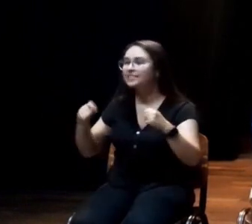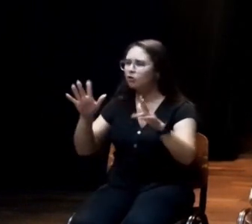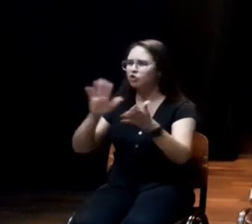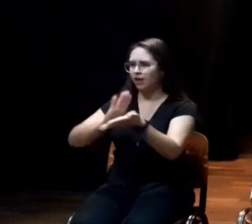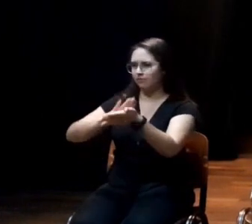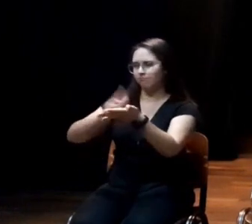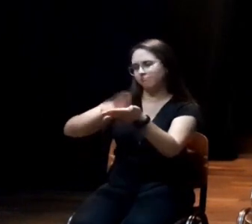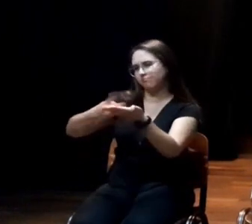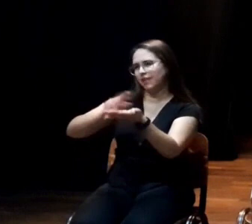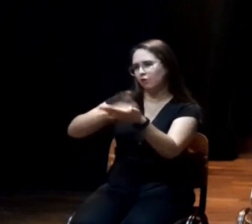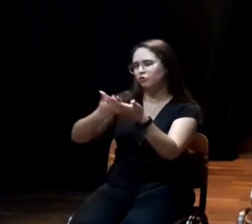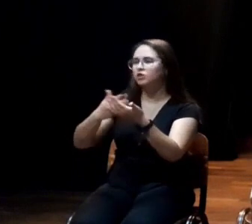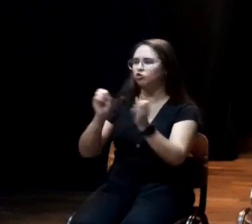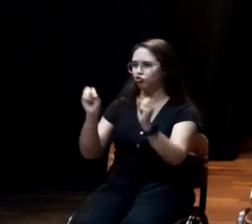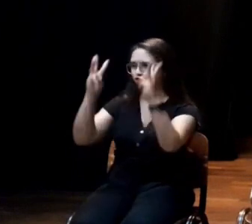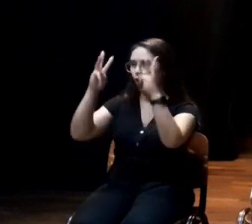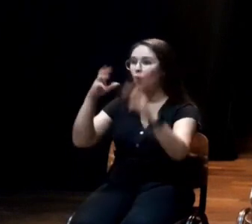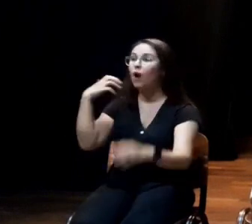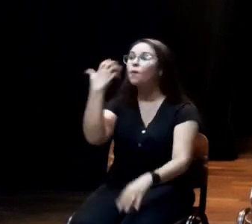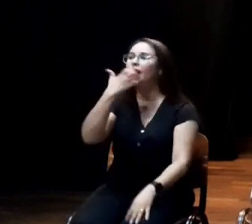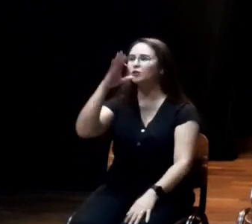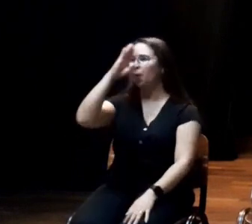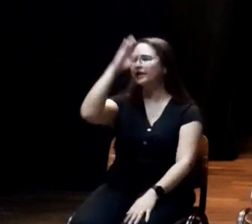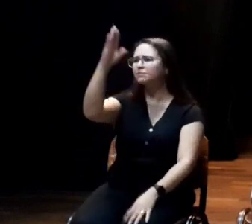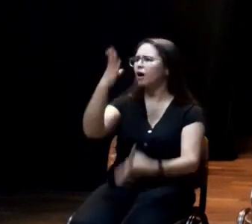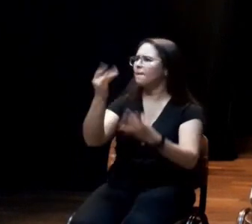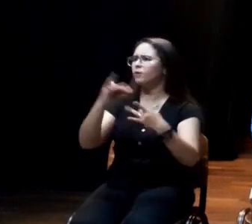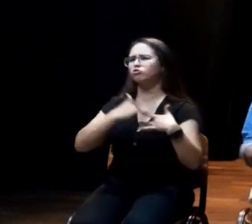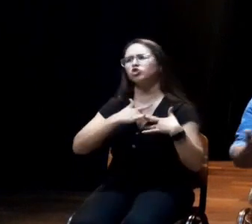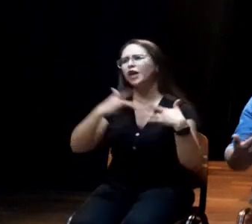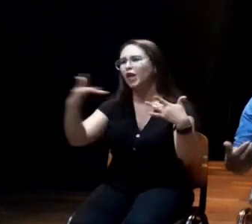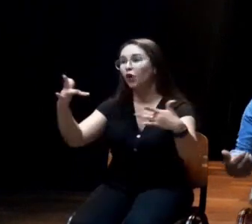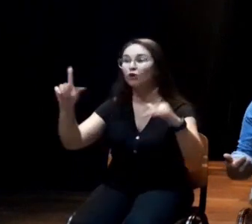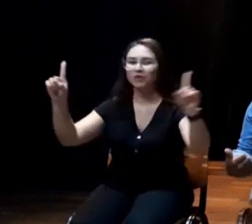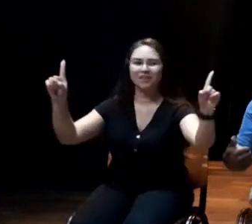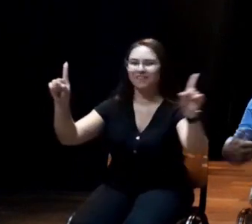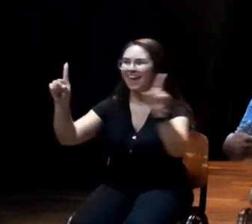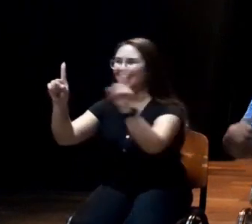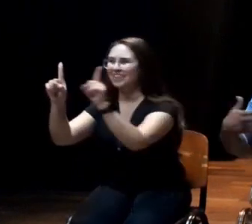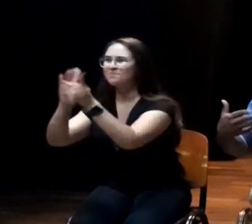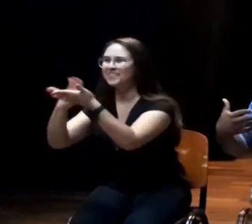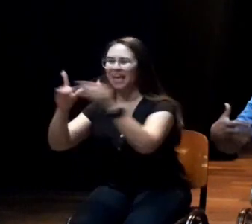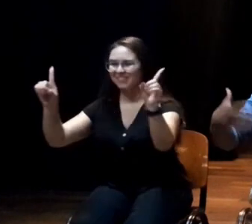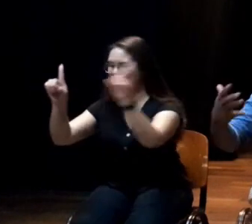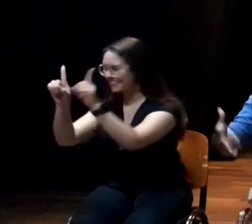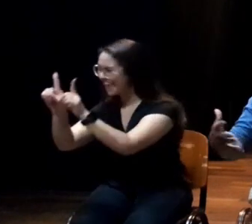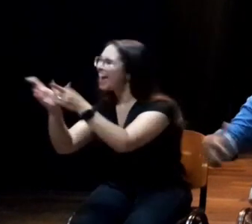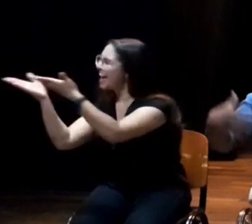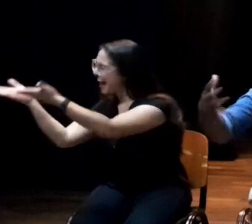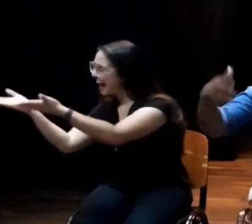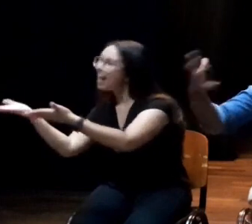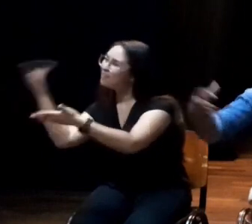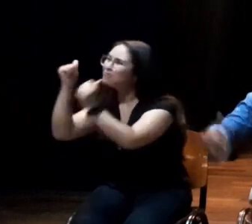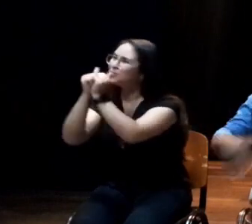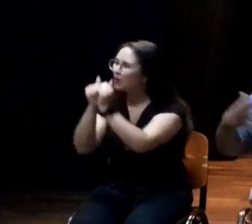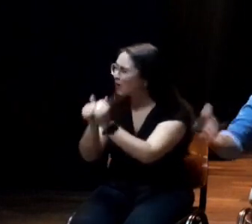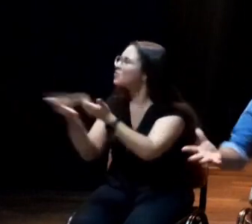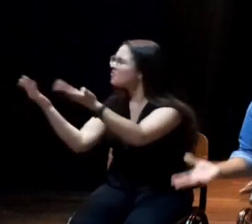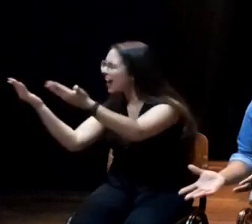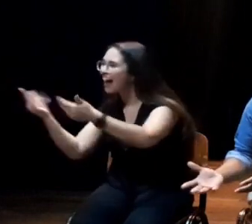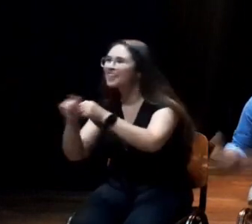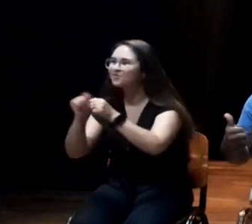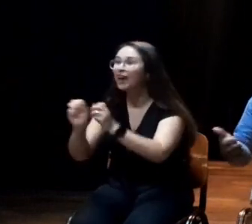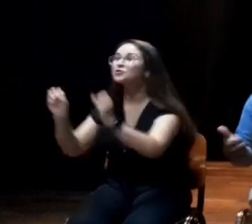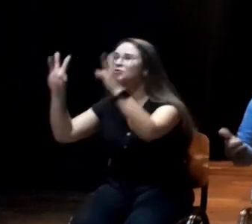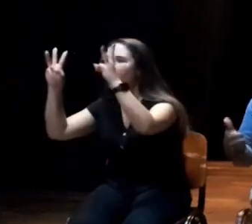que o cantor, né, principal, ele é muito generoso e vem até o intérprete e fala, não, agora eu quero que você vá lá, faça o